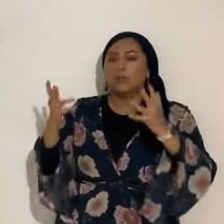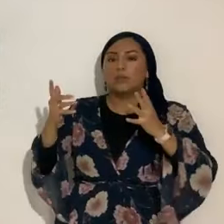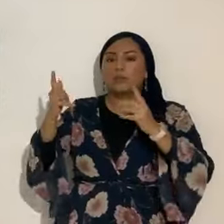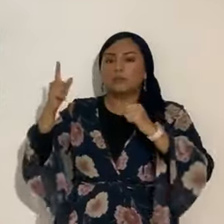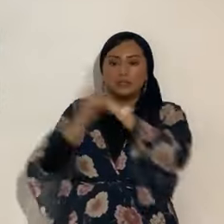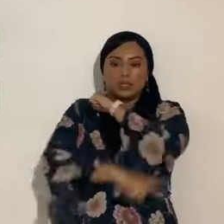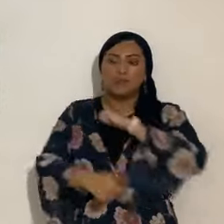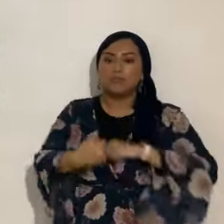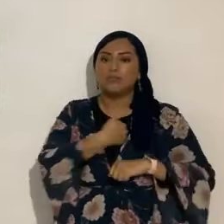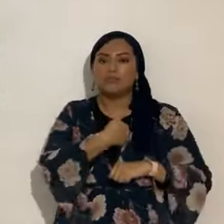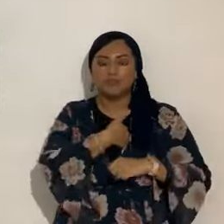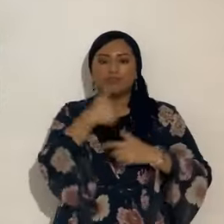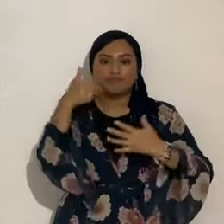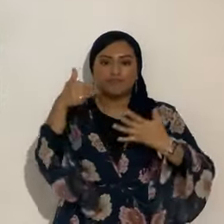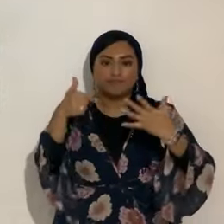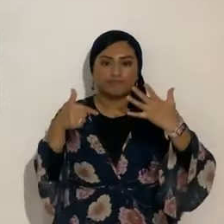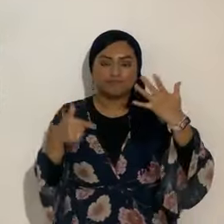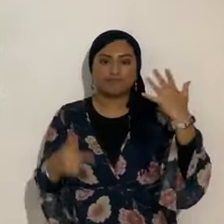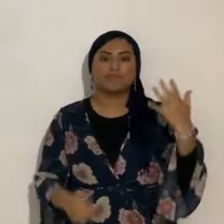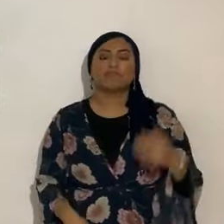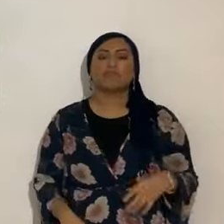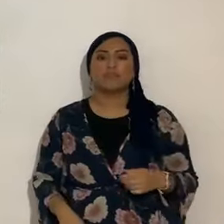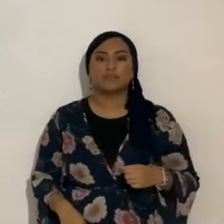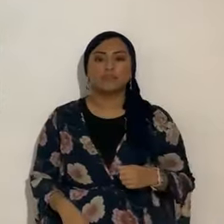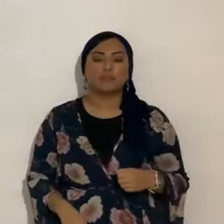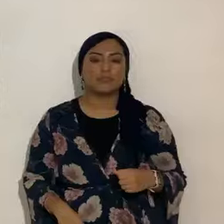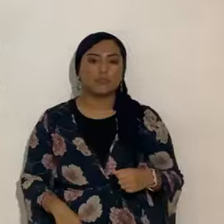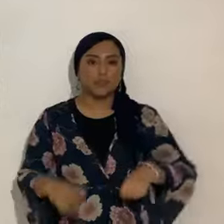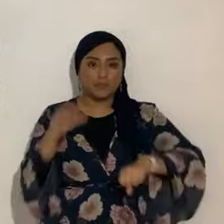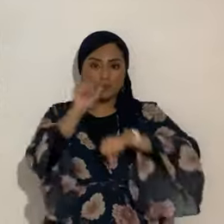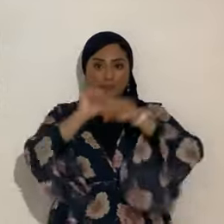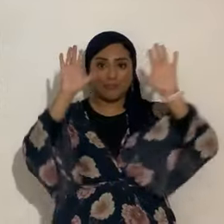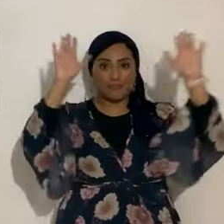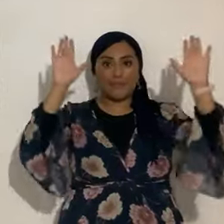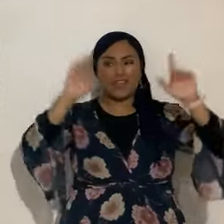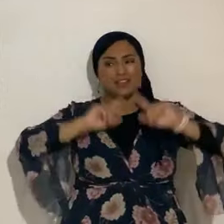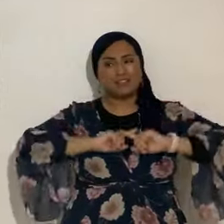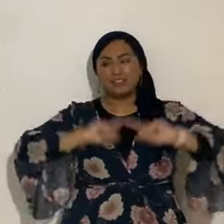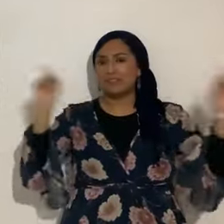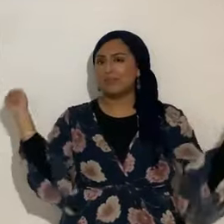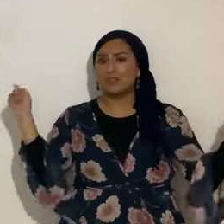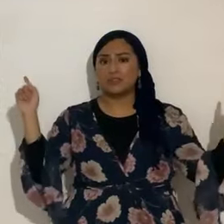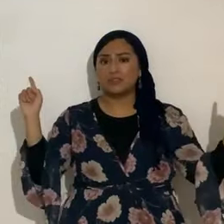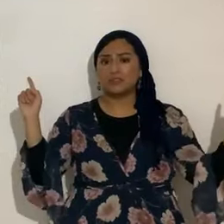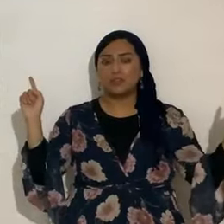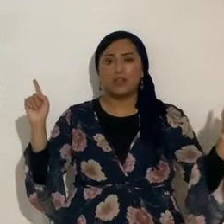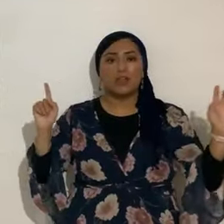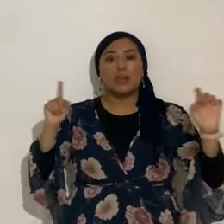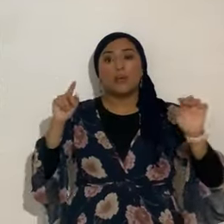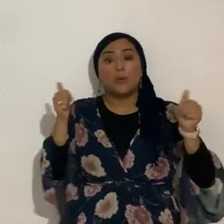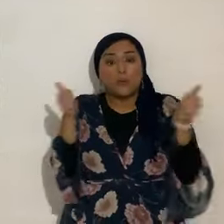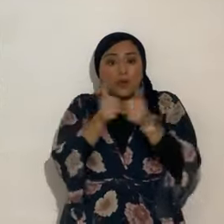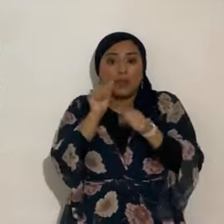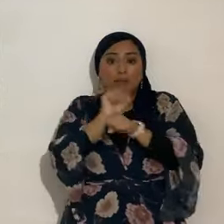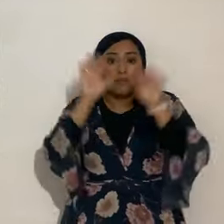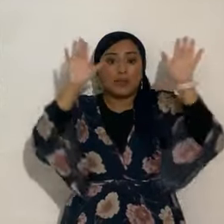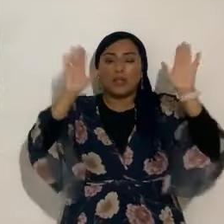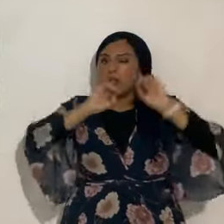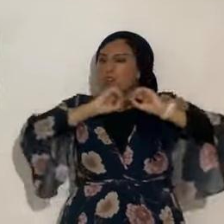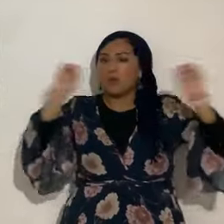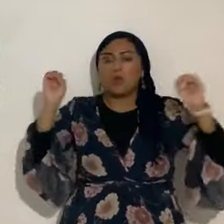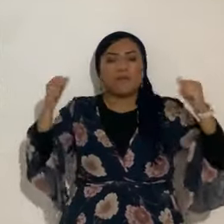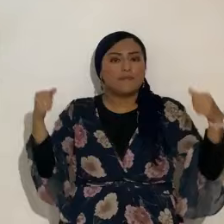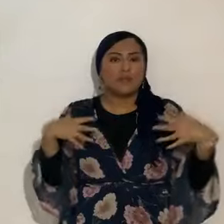uno mismo, etc. El milagro es todo lo contrario, porque no hay miedo,